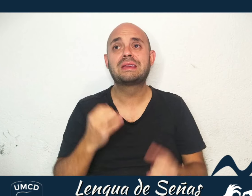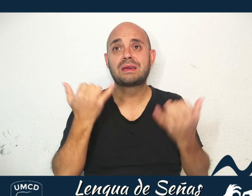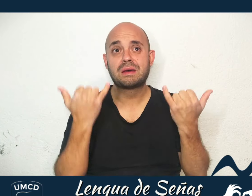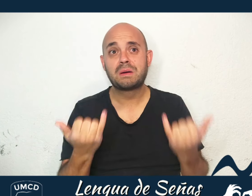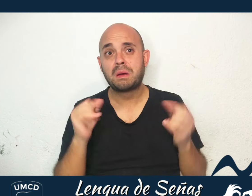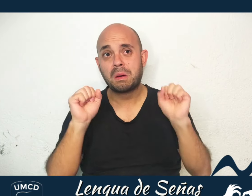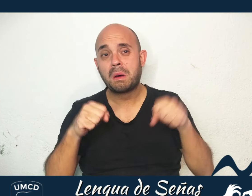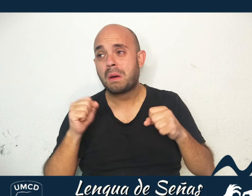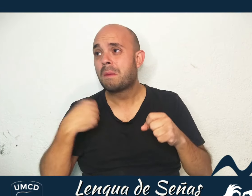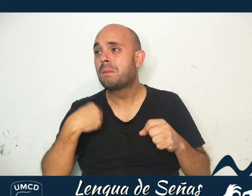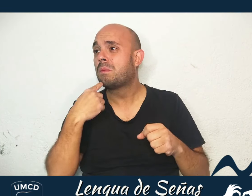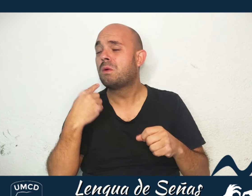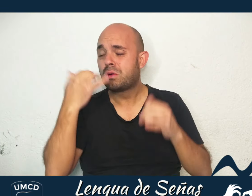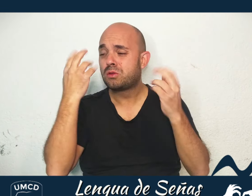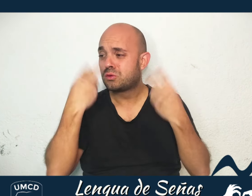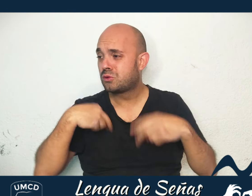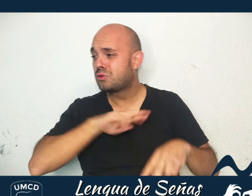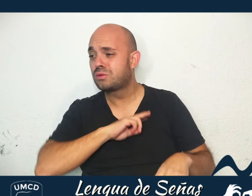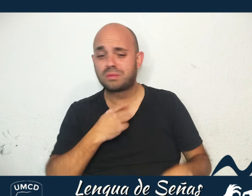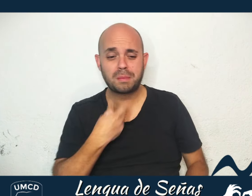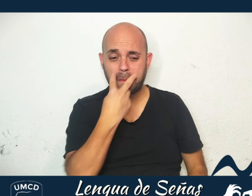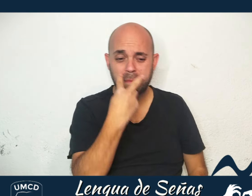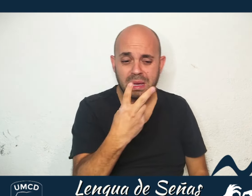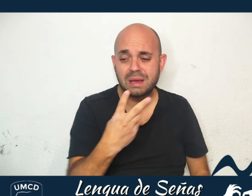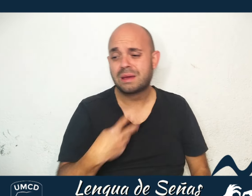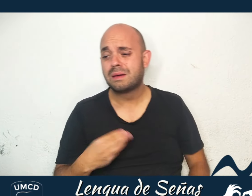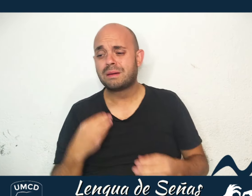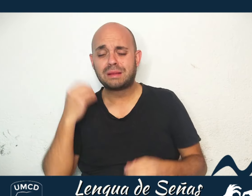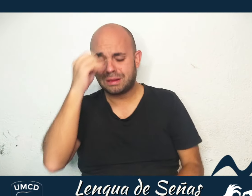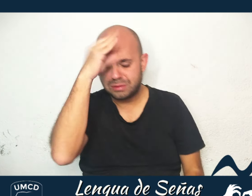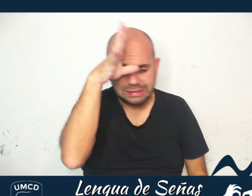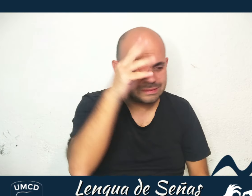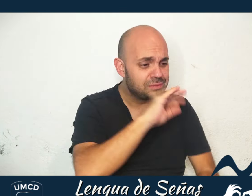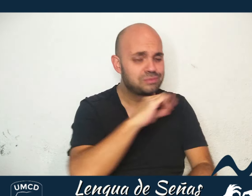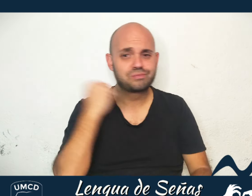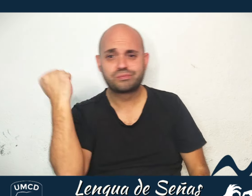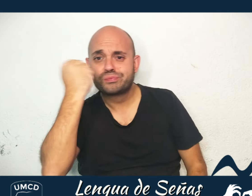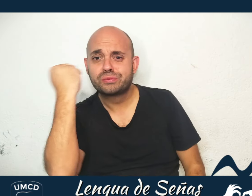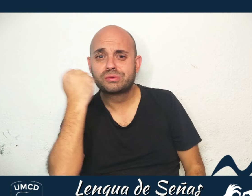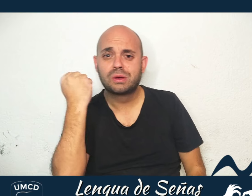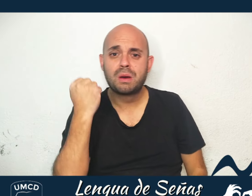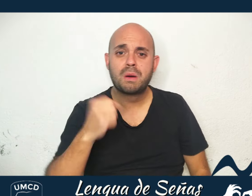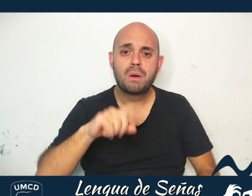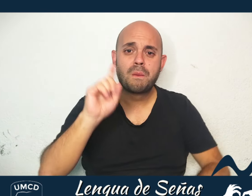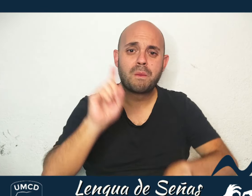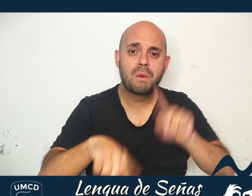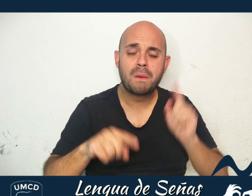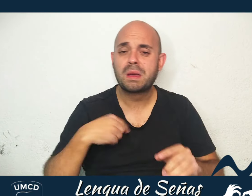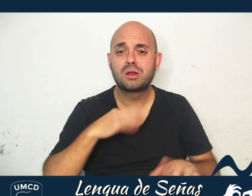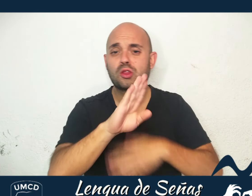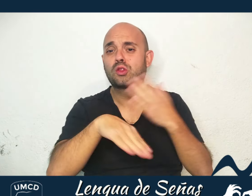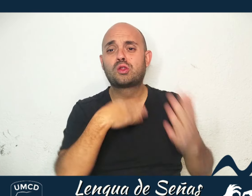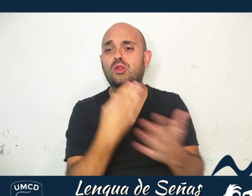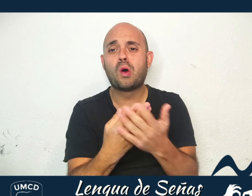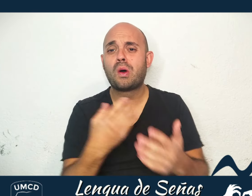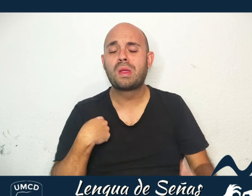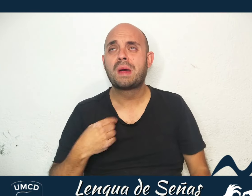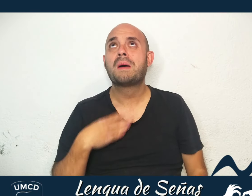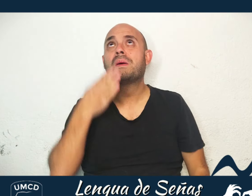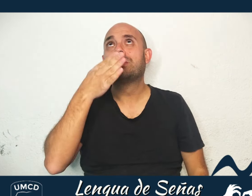la grandeza de Dios a través de sus obras, de su poder, de su sabiduría. Pero no ven toda su